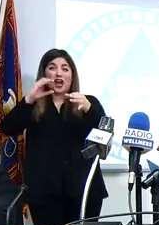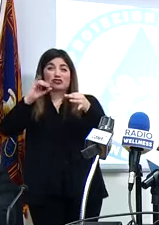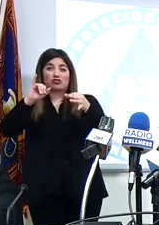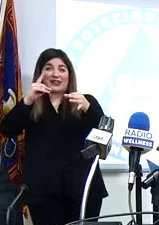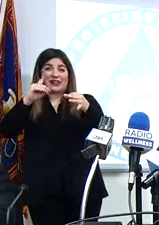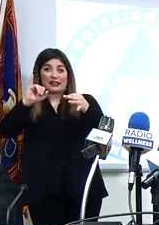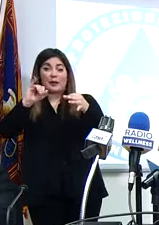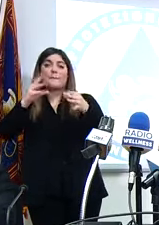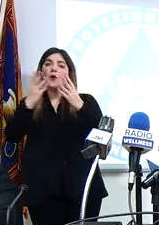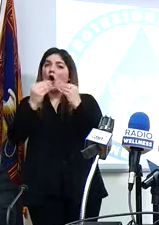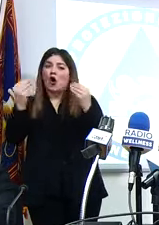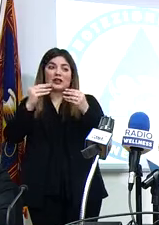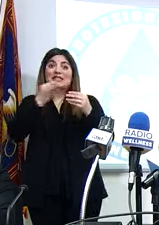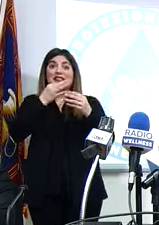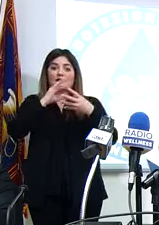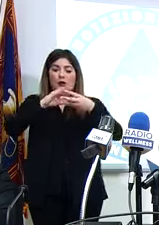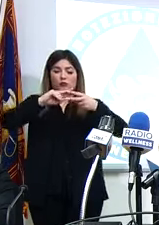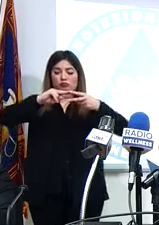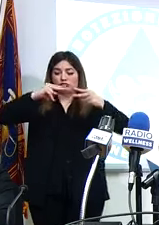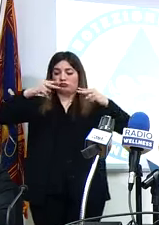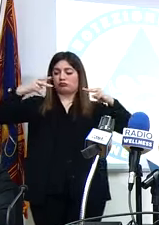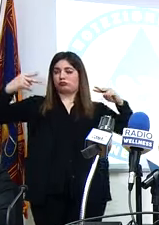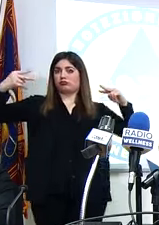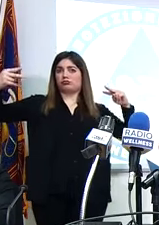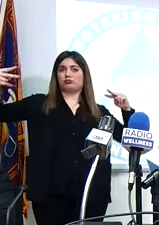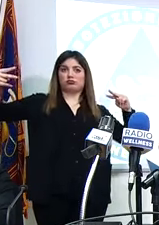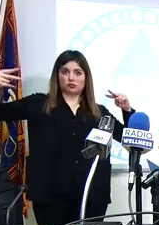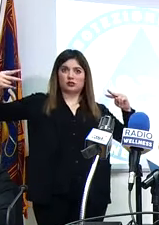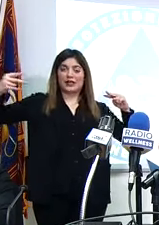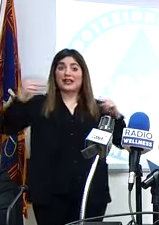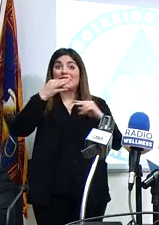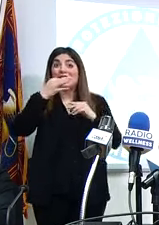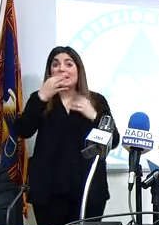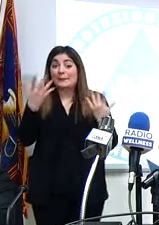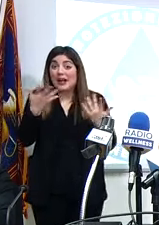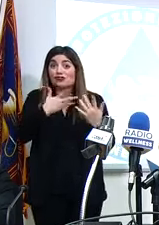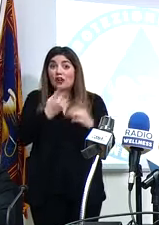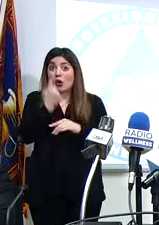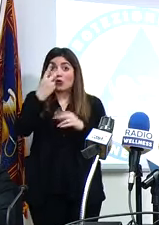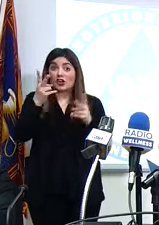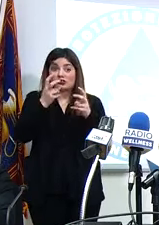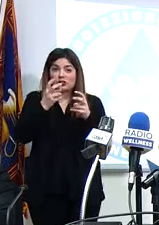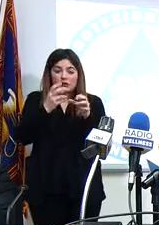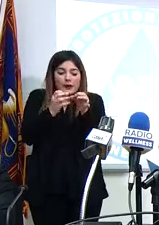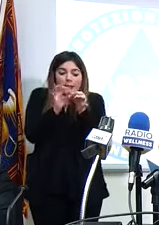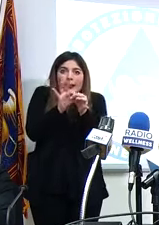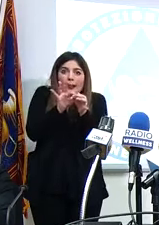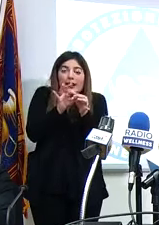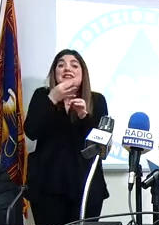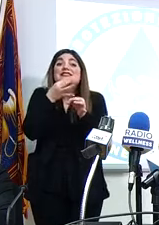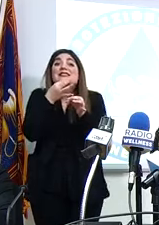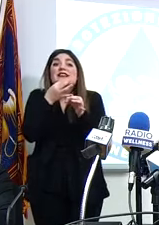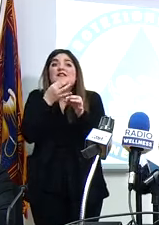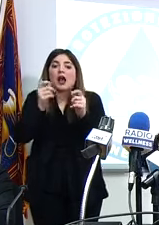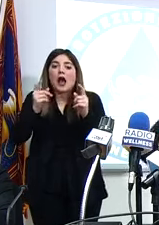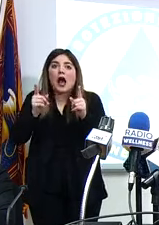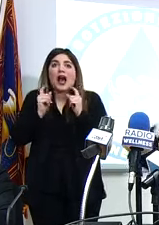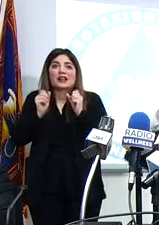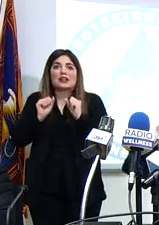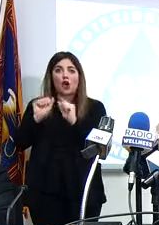che lega il recettore è molto piccola, quindi è una regione di 20 aminoacidi. Quindi immaginate, quando si inducono anticorpi, sono